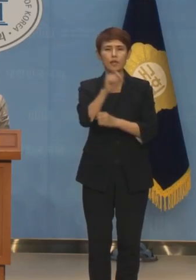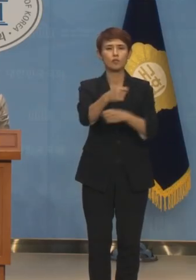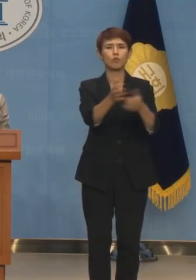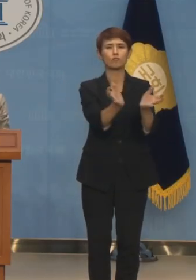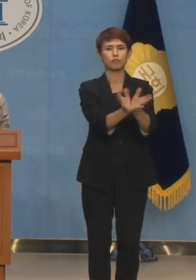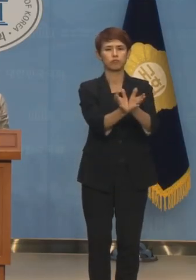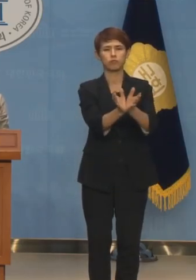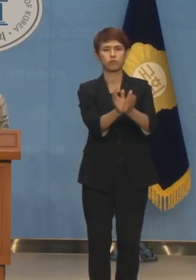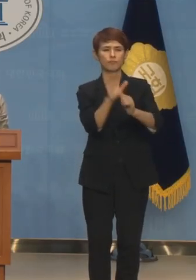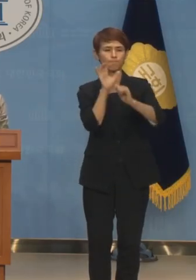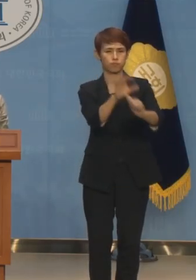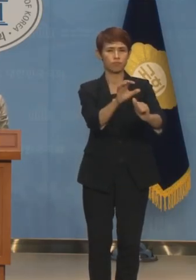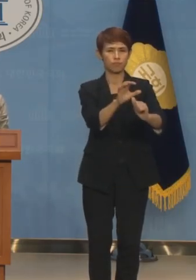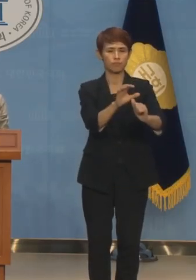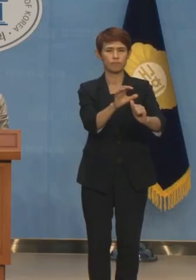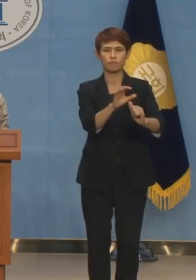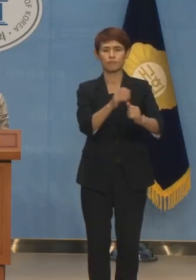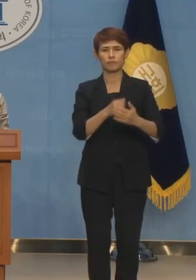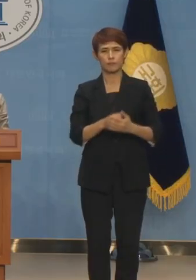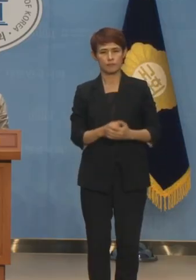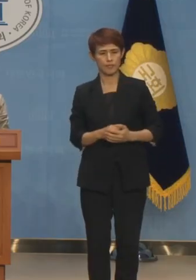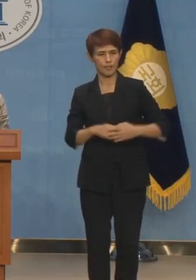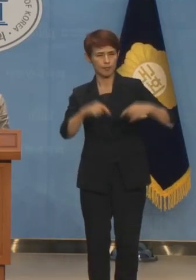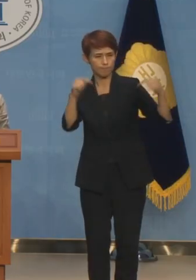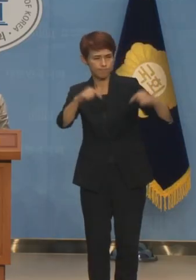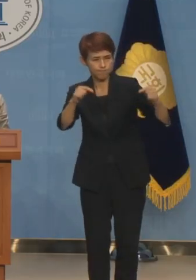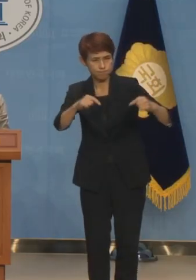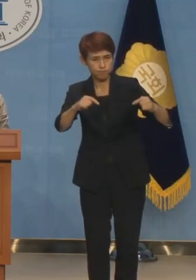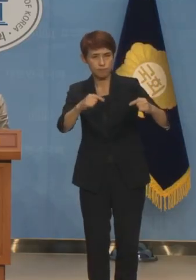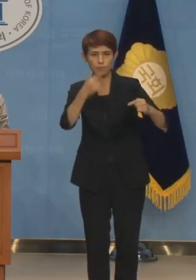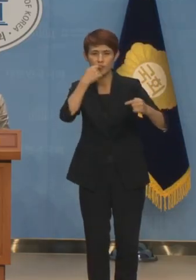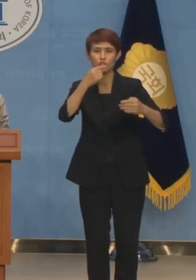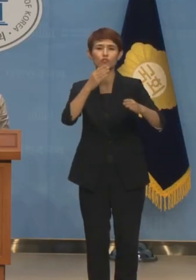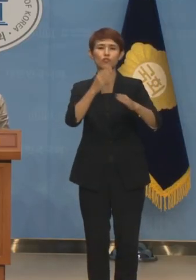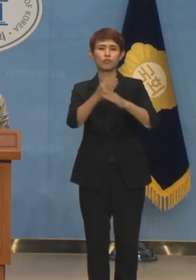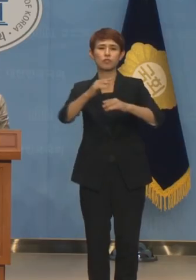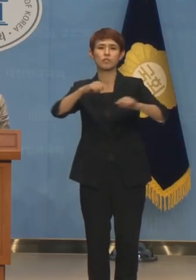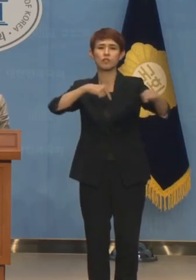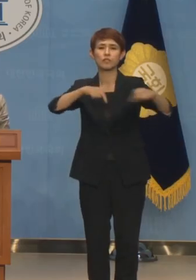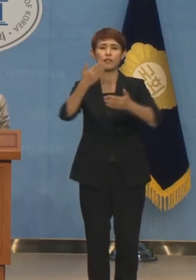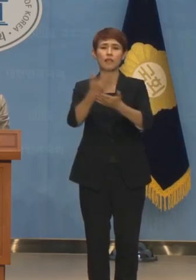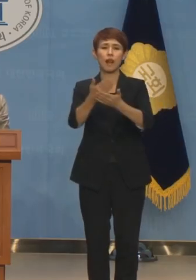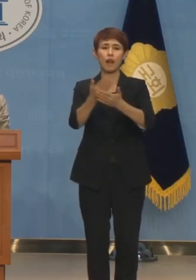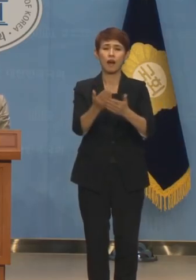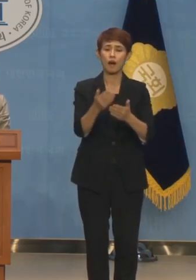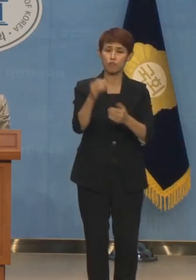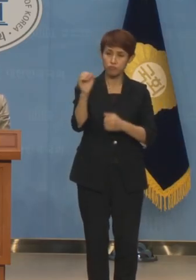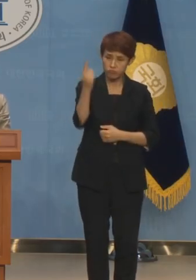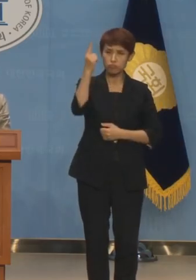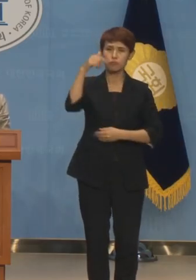견제하고 타협을 통해 민주정치를 해달라는 요구였을 것입니다.